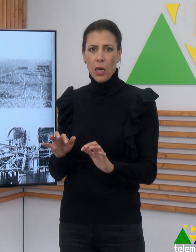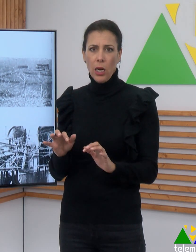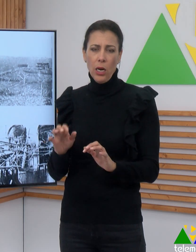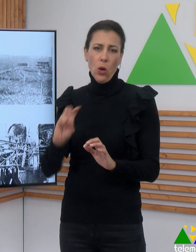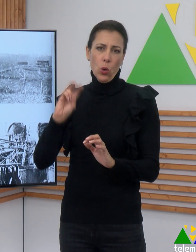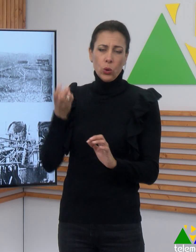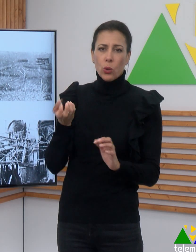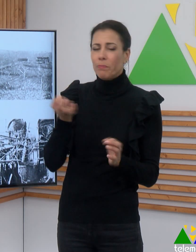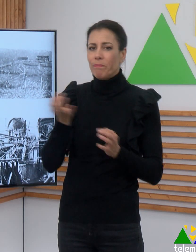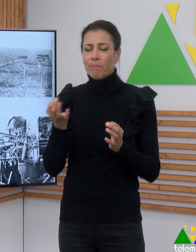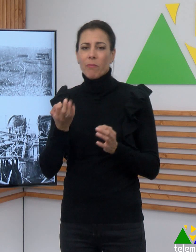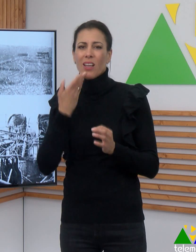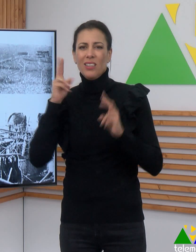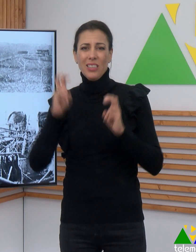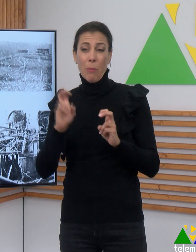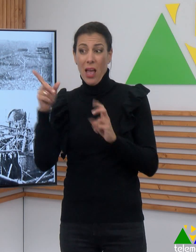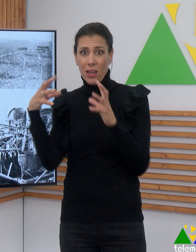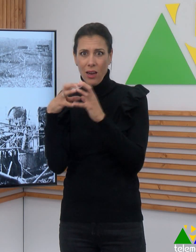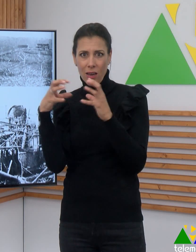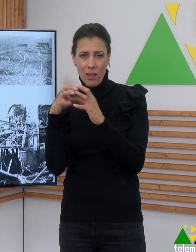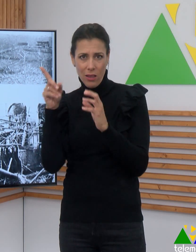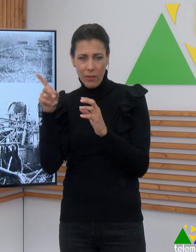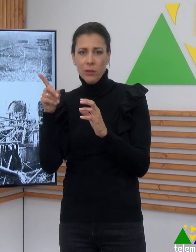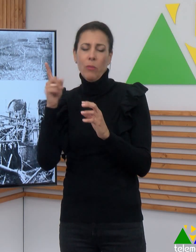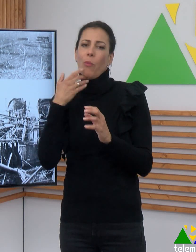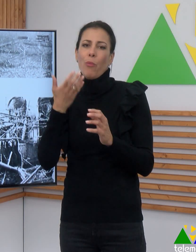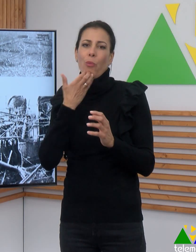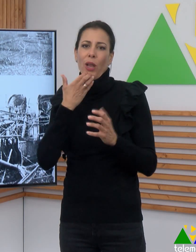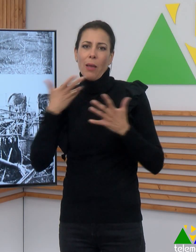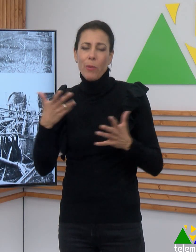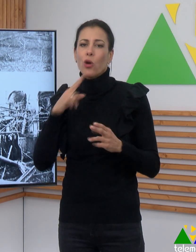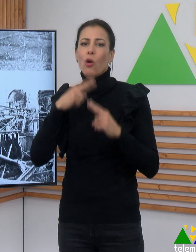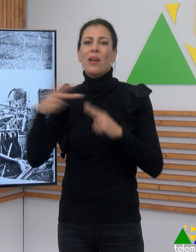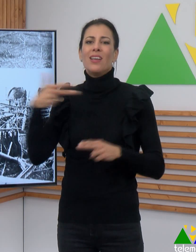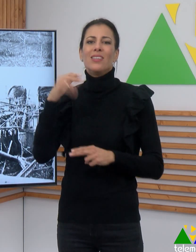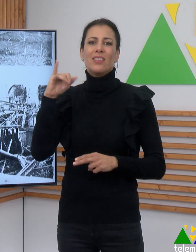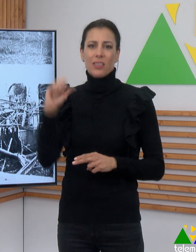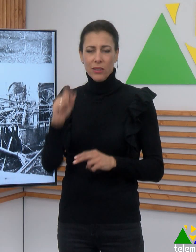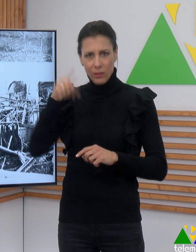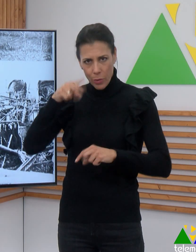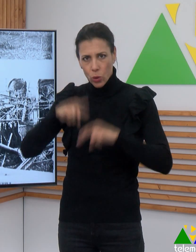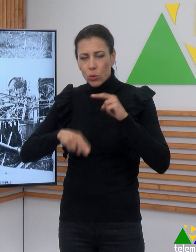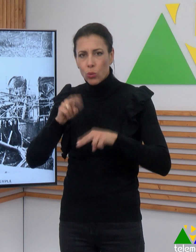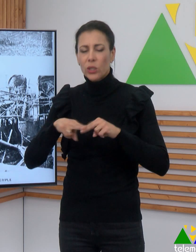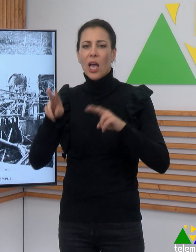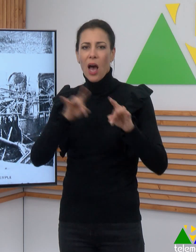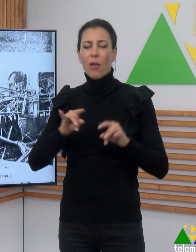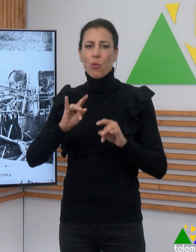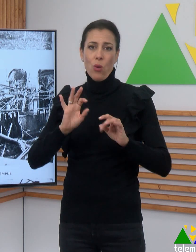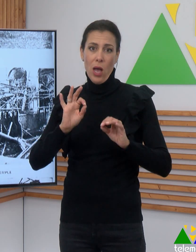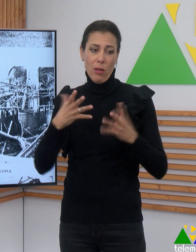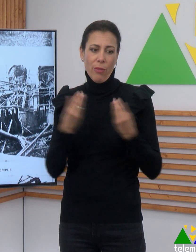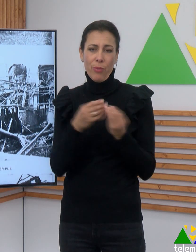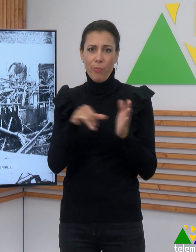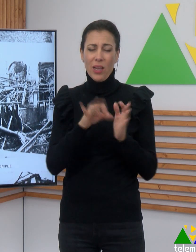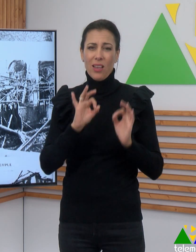banquero, granadino, por ejemplo, La Chica, construye también nuestra fábrica Nuestra Señora